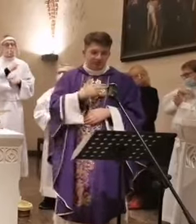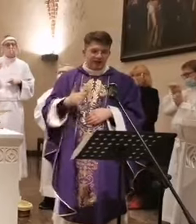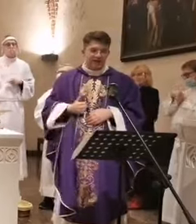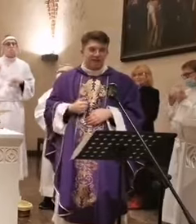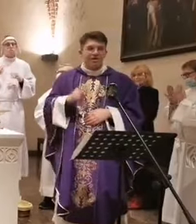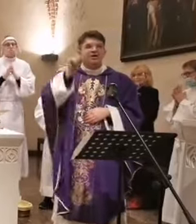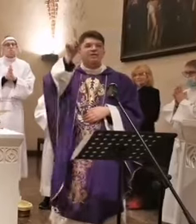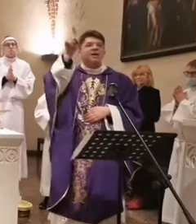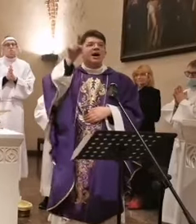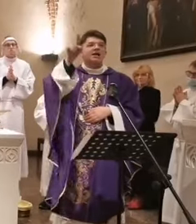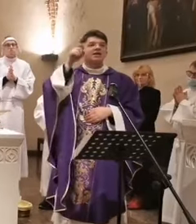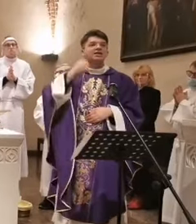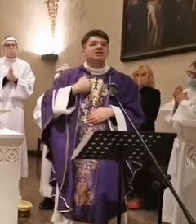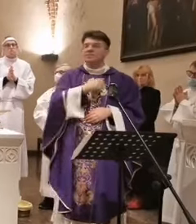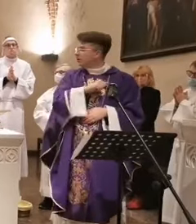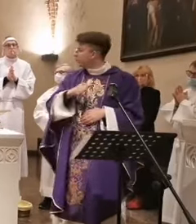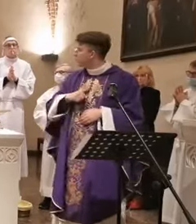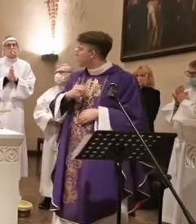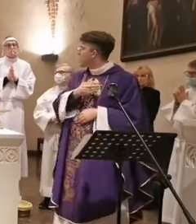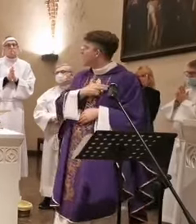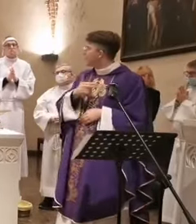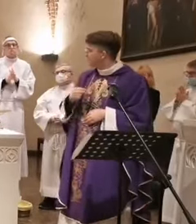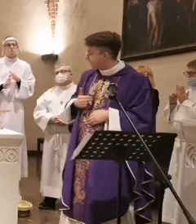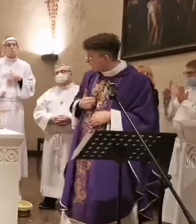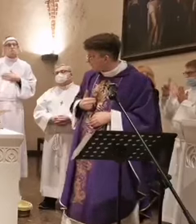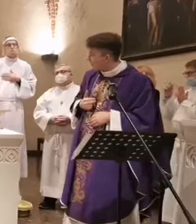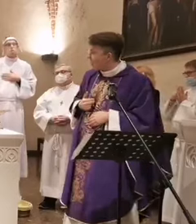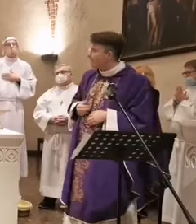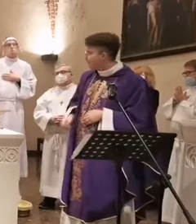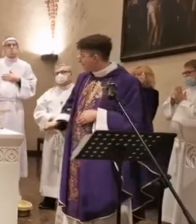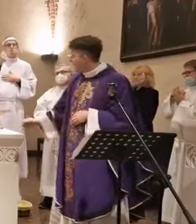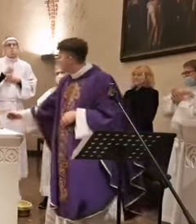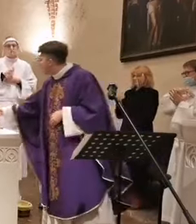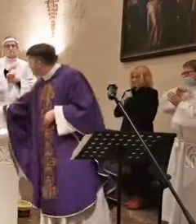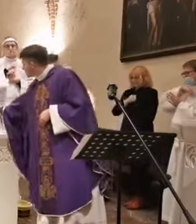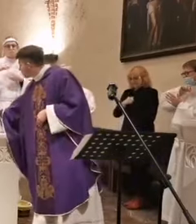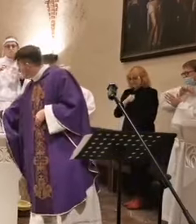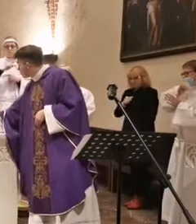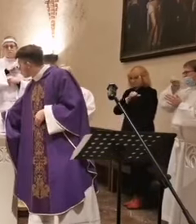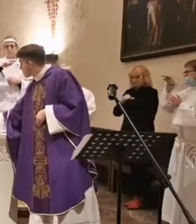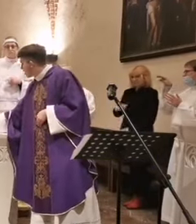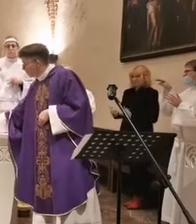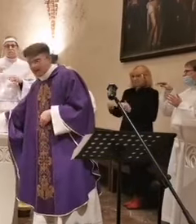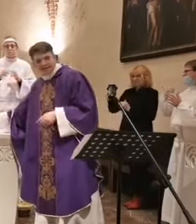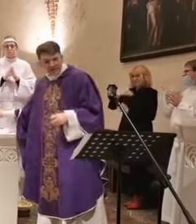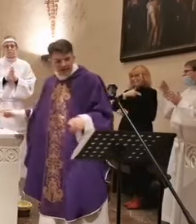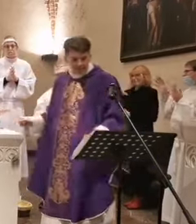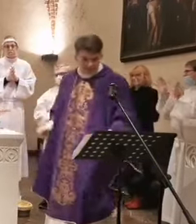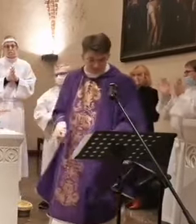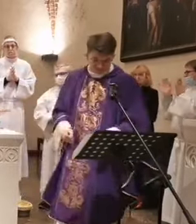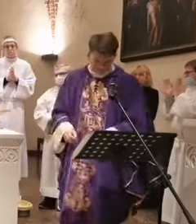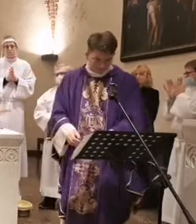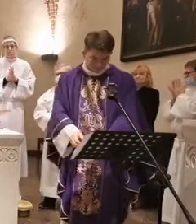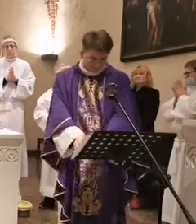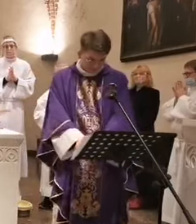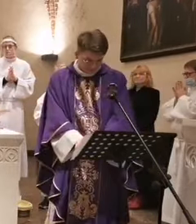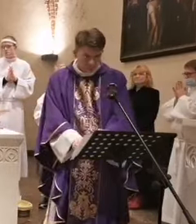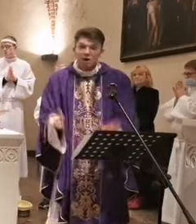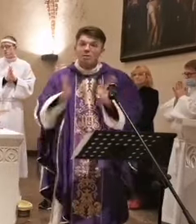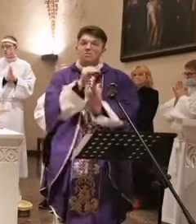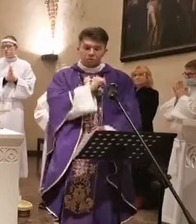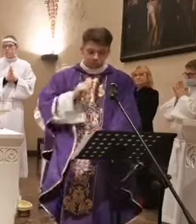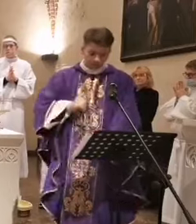zmiłuj się nad nami. Panie, Ty zmiłuj się nad nami. Panie, Ty zmiłuj się nad nami.